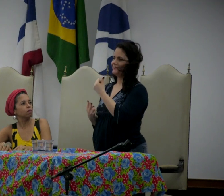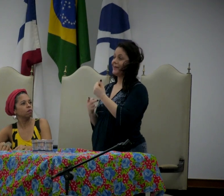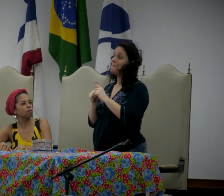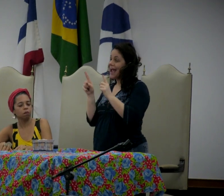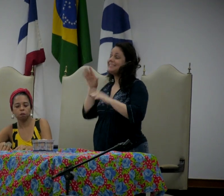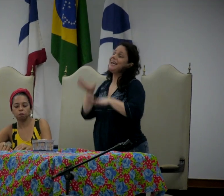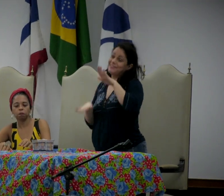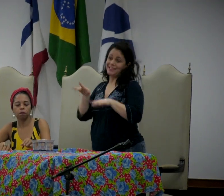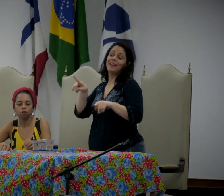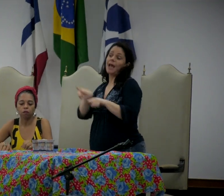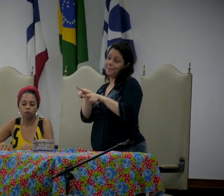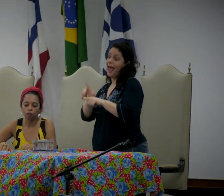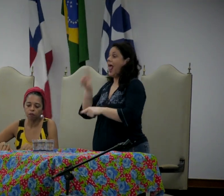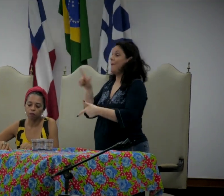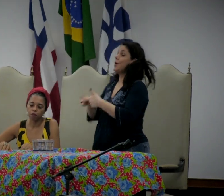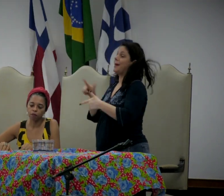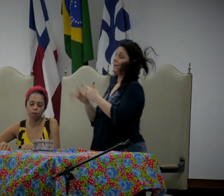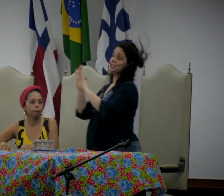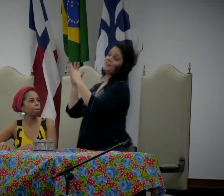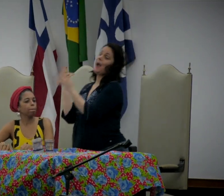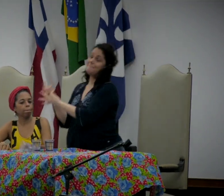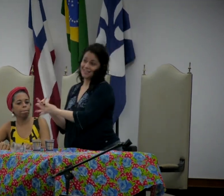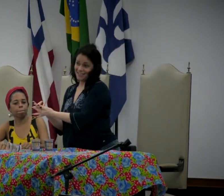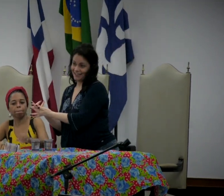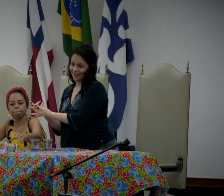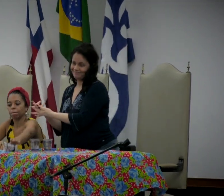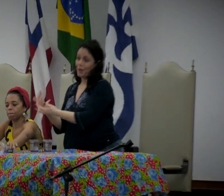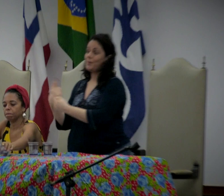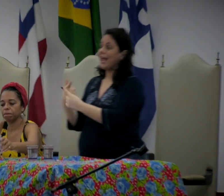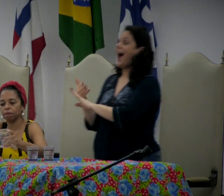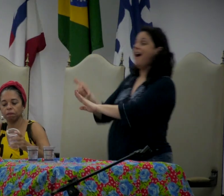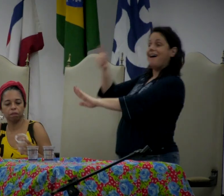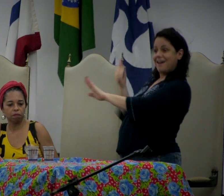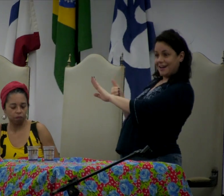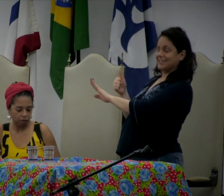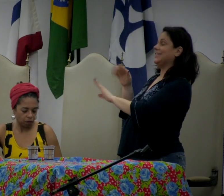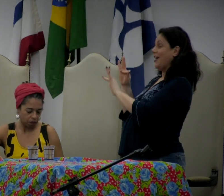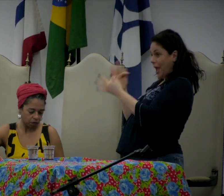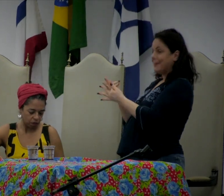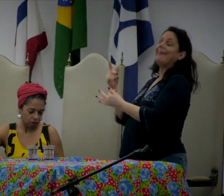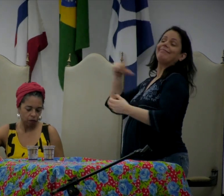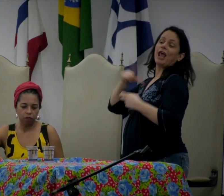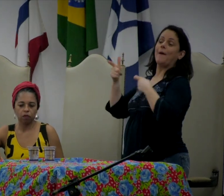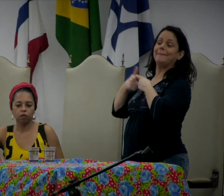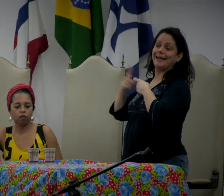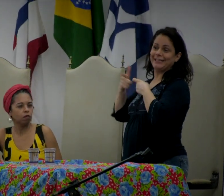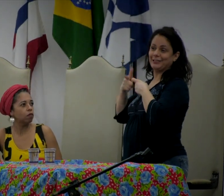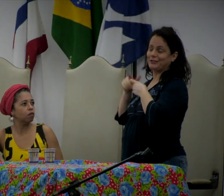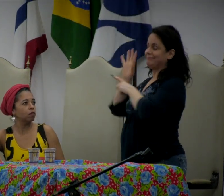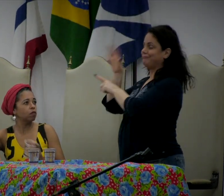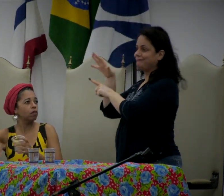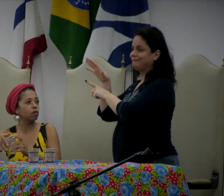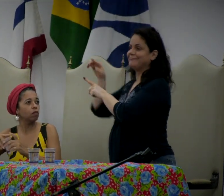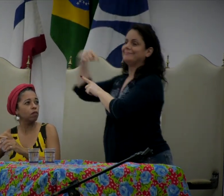Então, nós vemos o valor do bilinguismo também na área da fonoaudiologia, mas o problema são as famílias, porque antes delas chegarem a